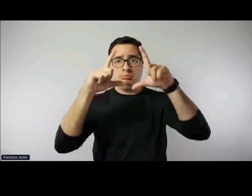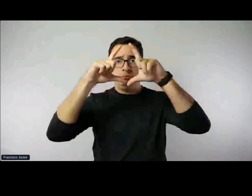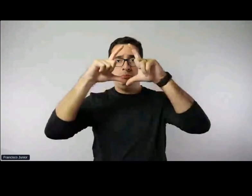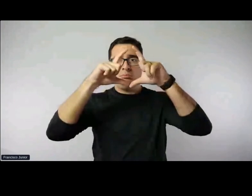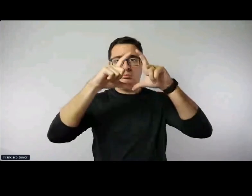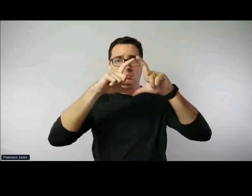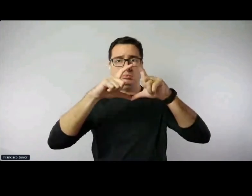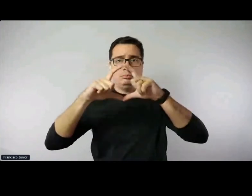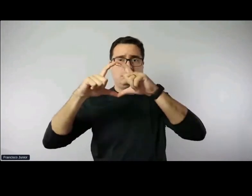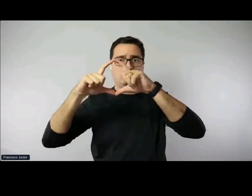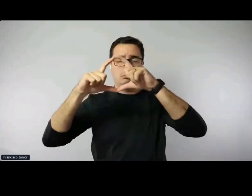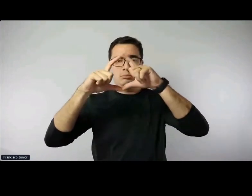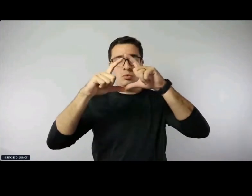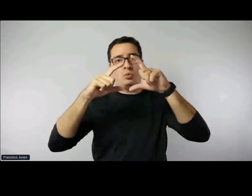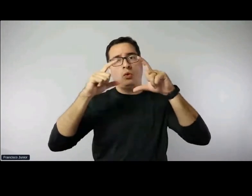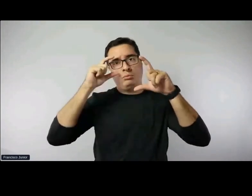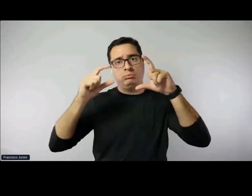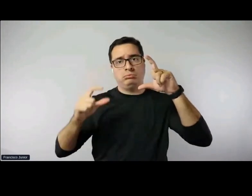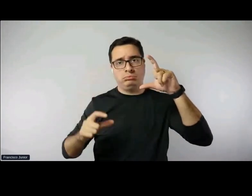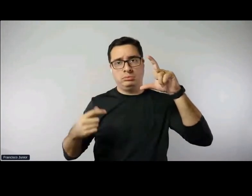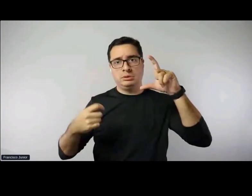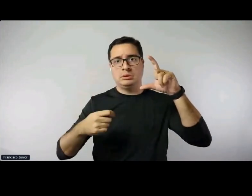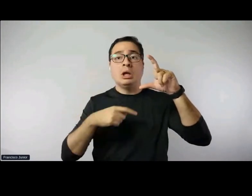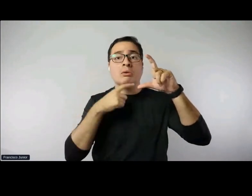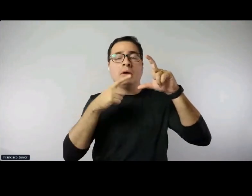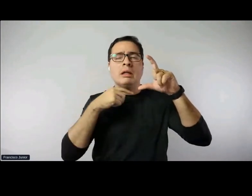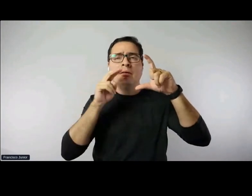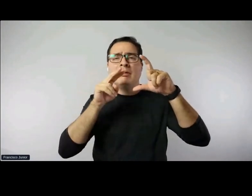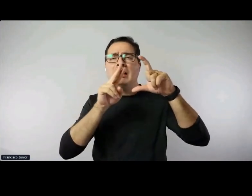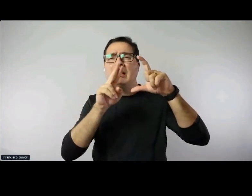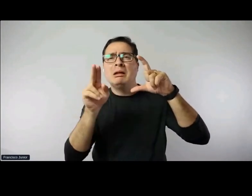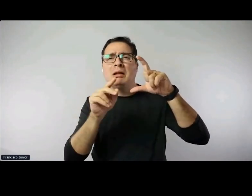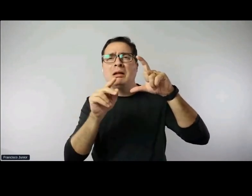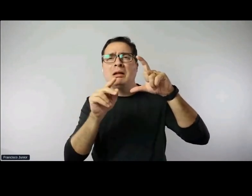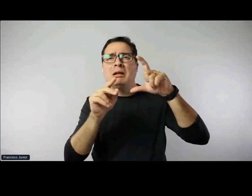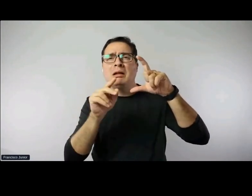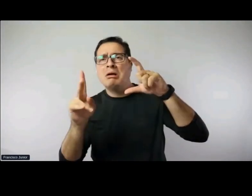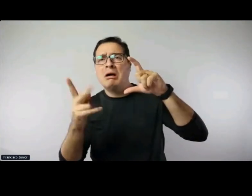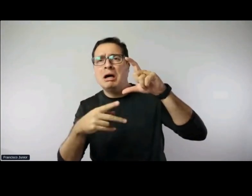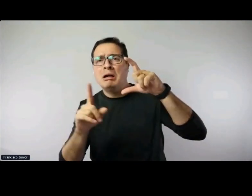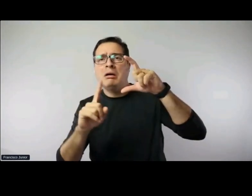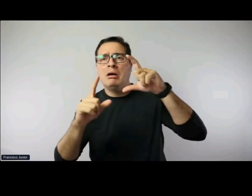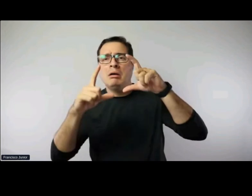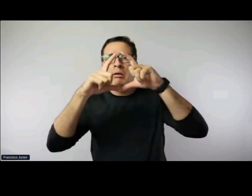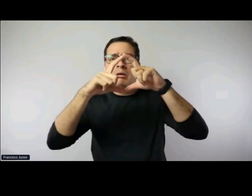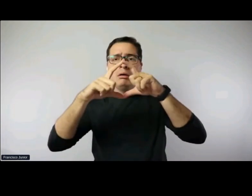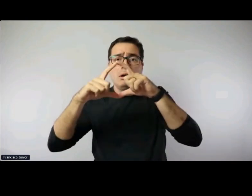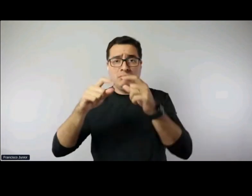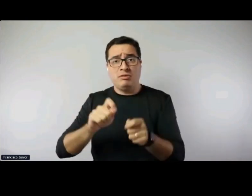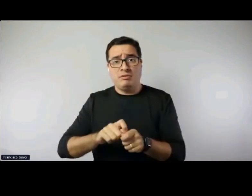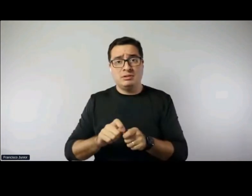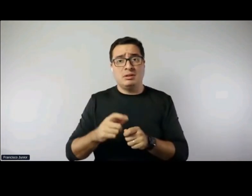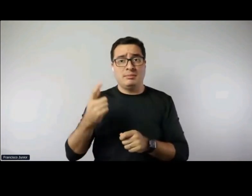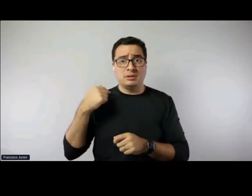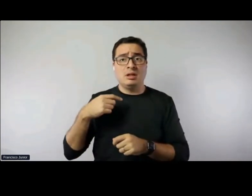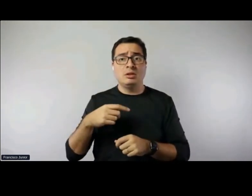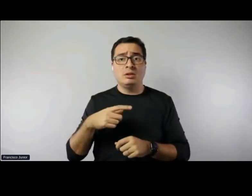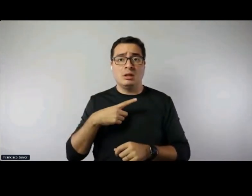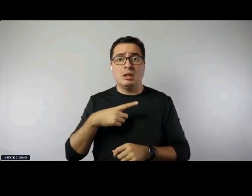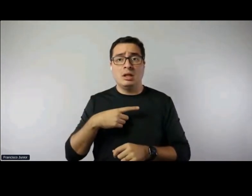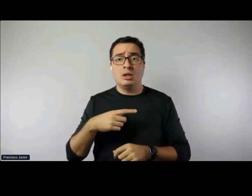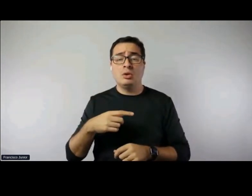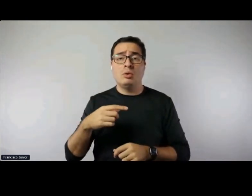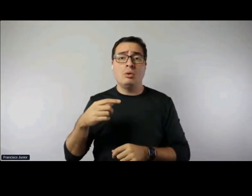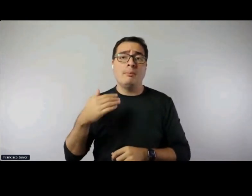sem o óculos, eu já não vou conseguir ler o que aparecer escrito. Eu fui fazer esses dias uma validação de identidade num